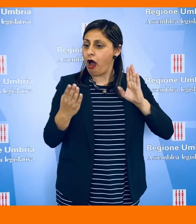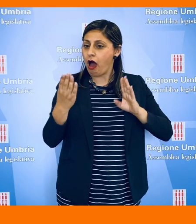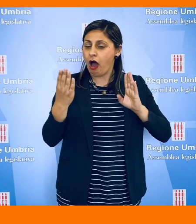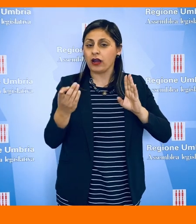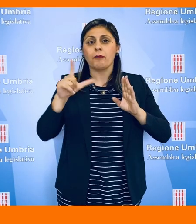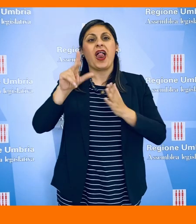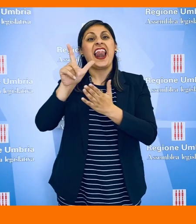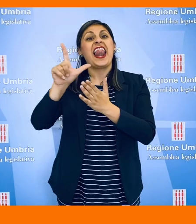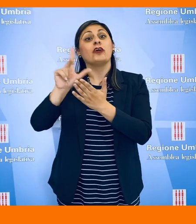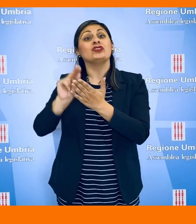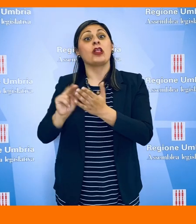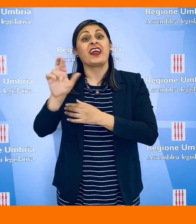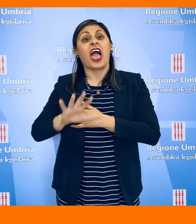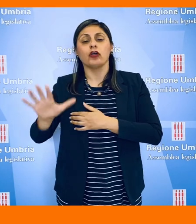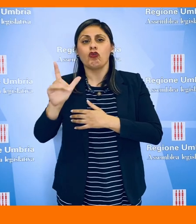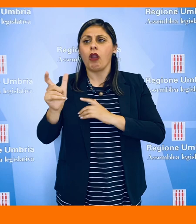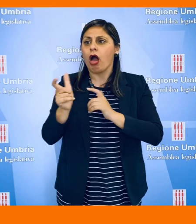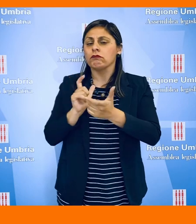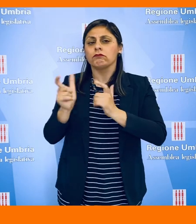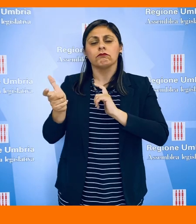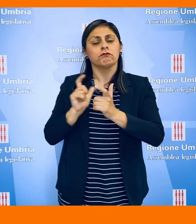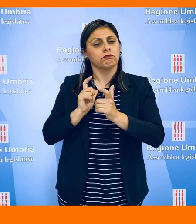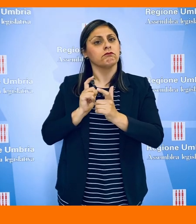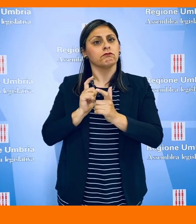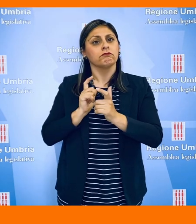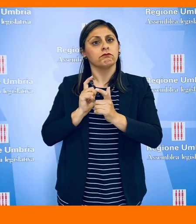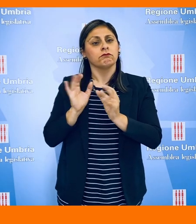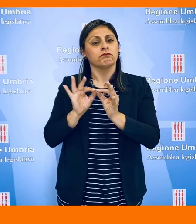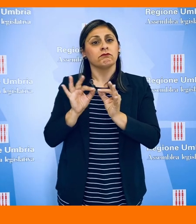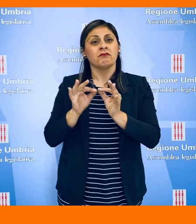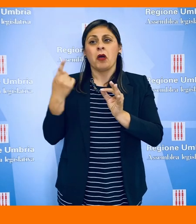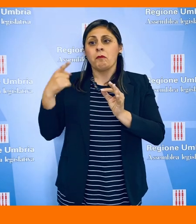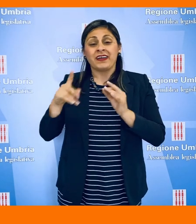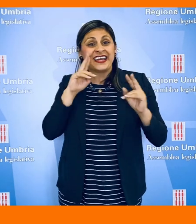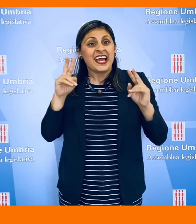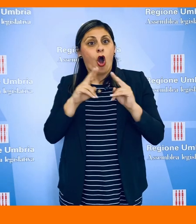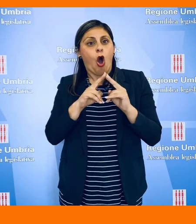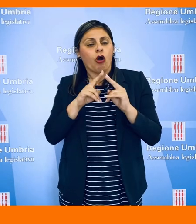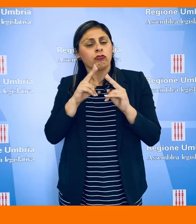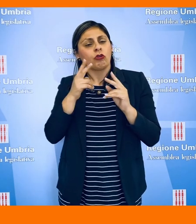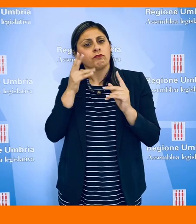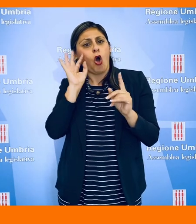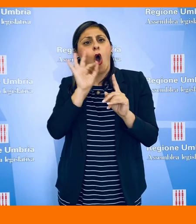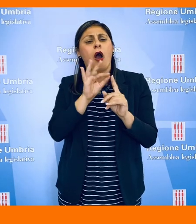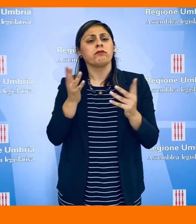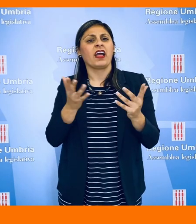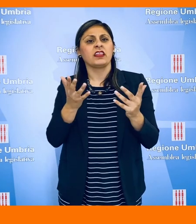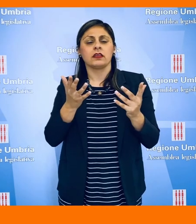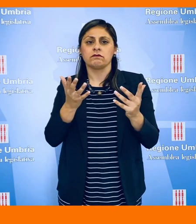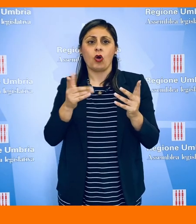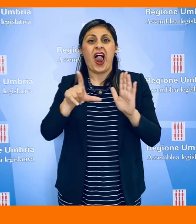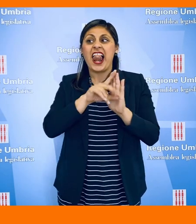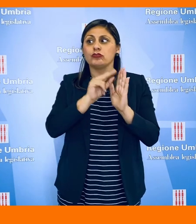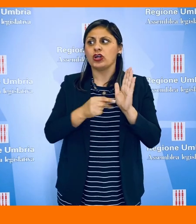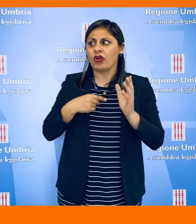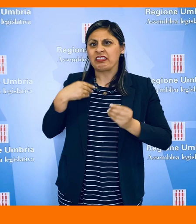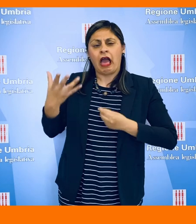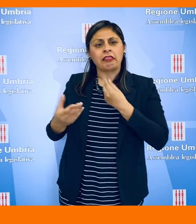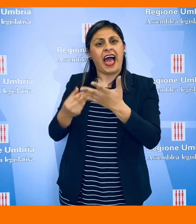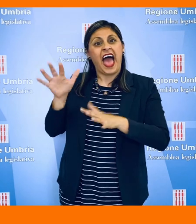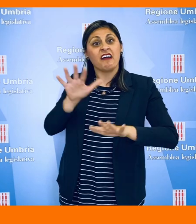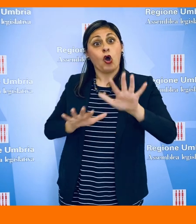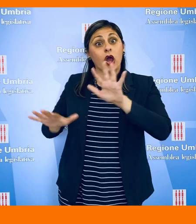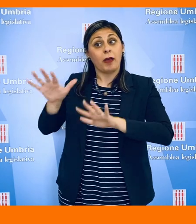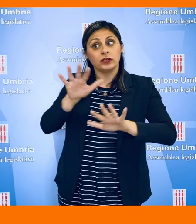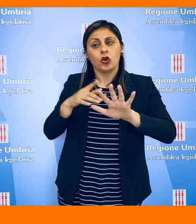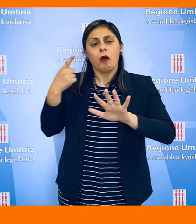legislatore regionale. È un incontro finalizzato ad informare il legislatore perché egli